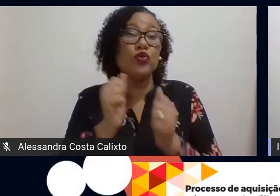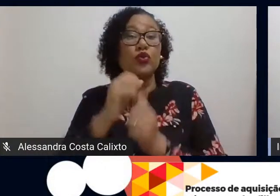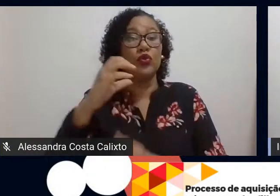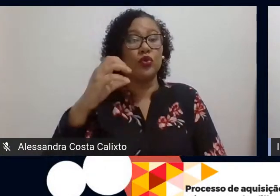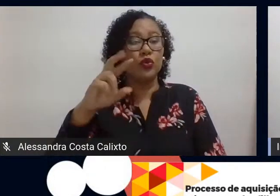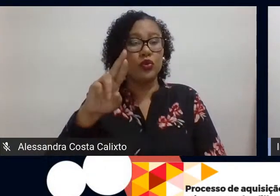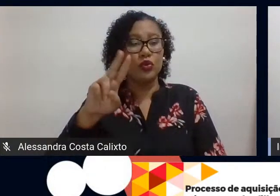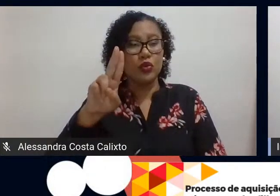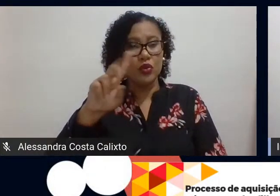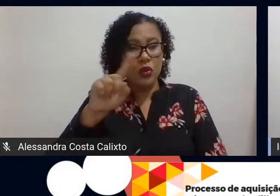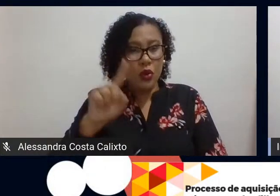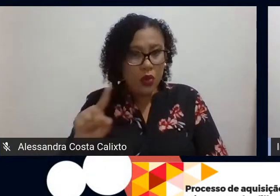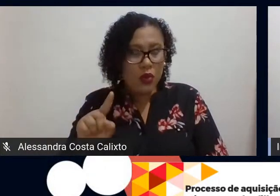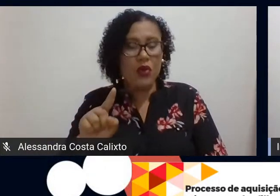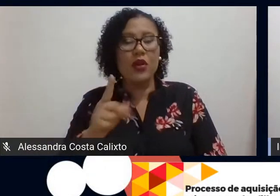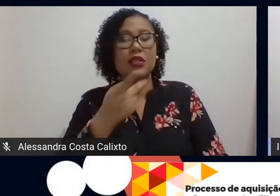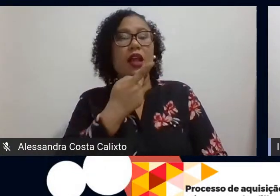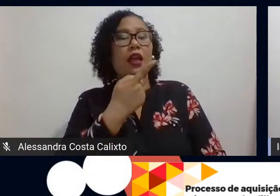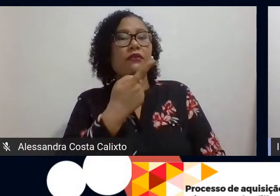em que